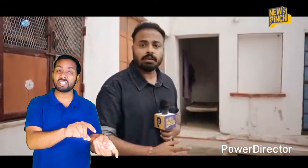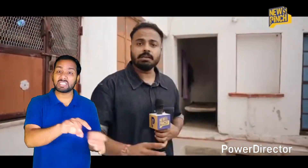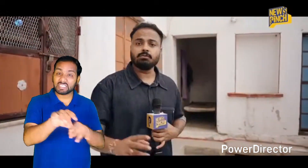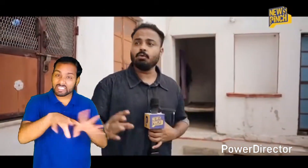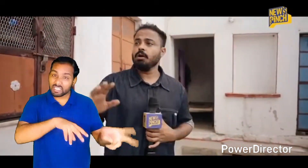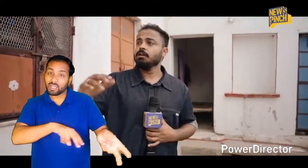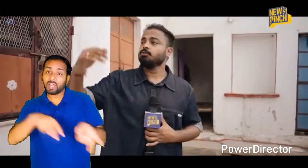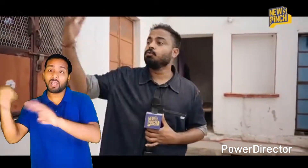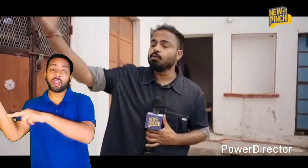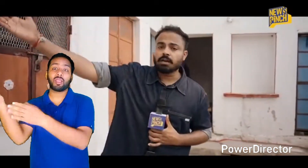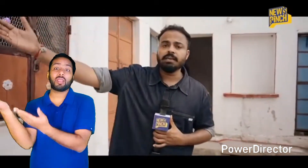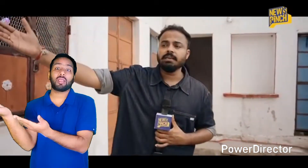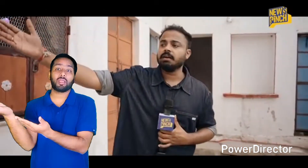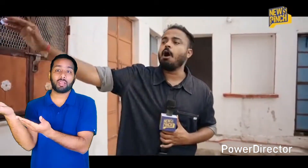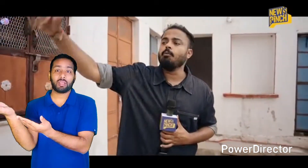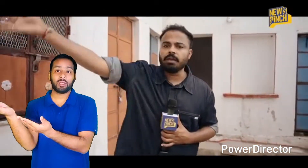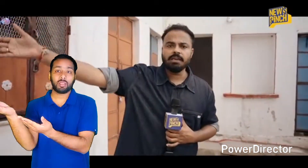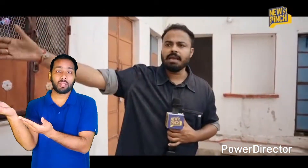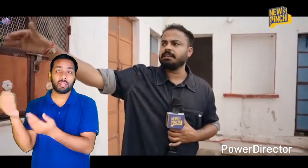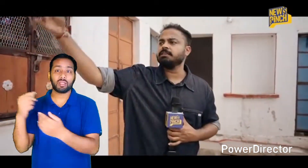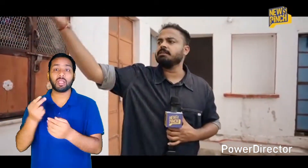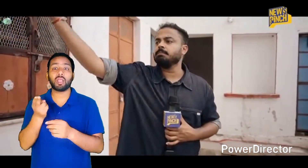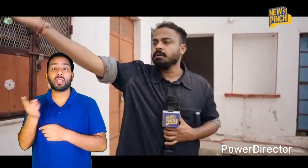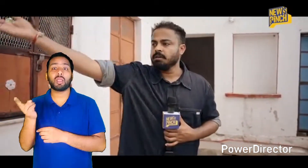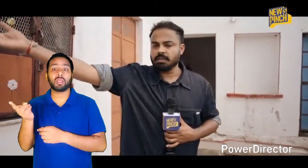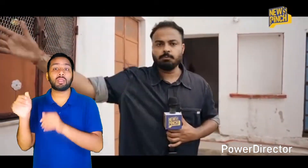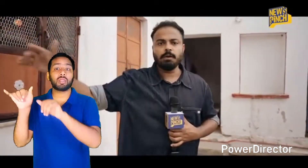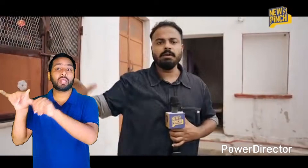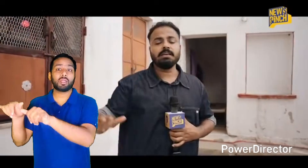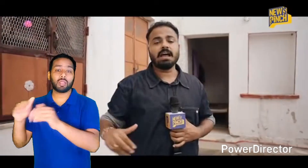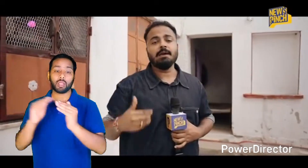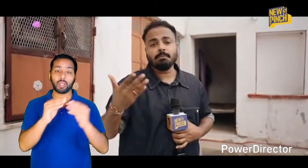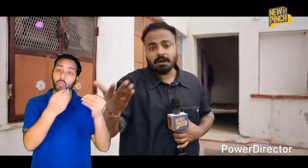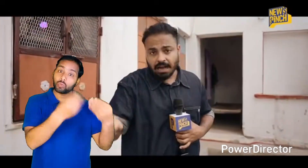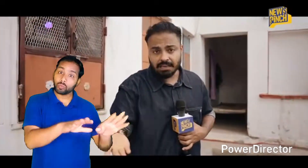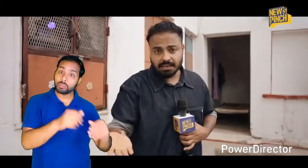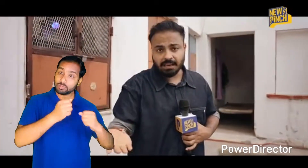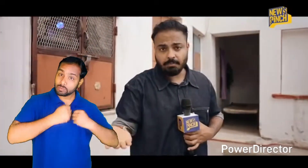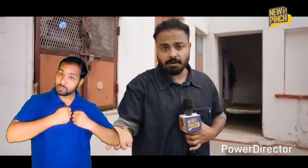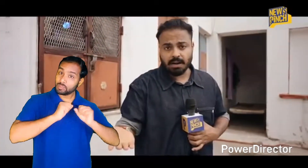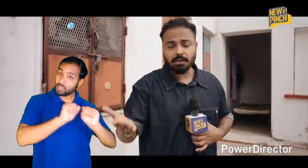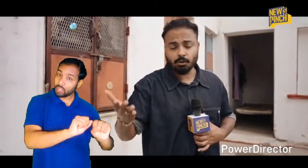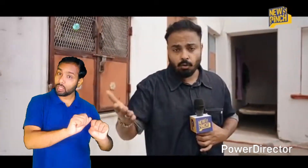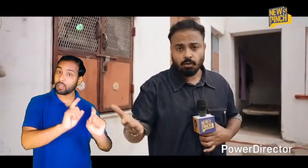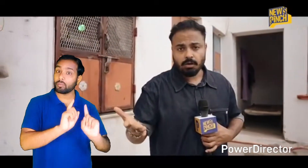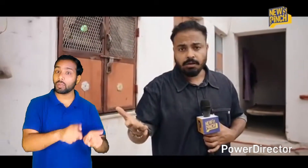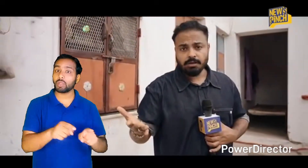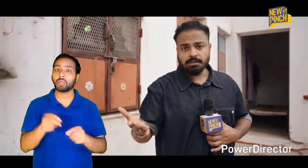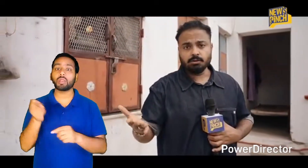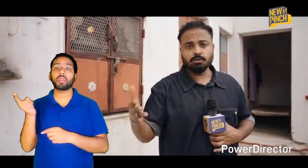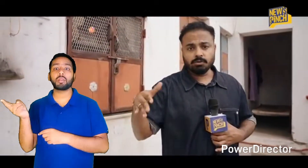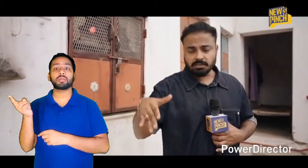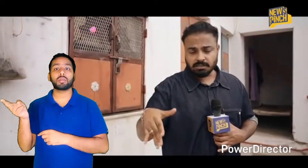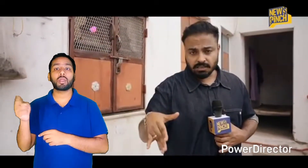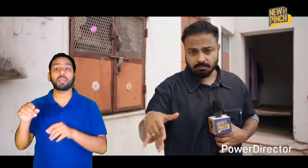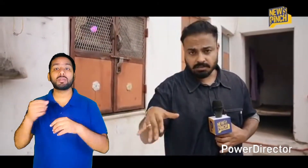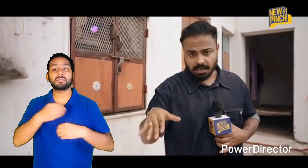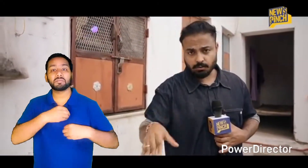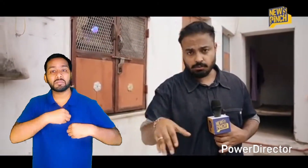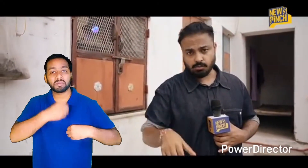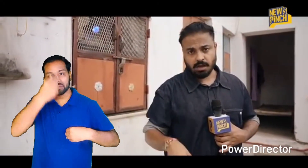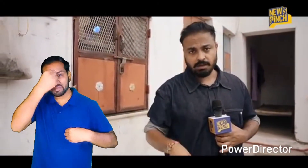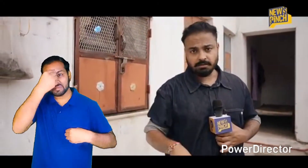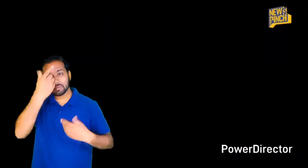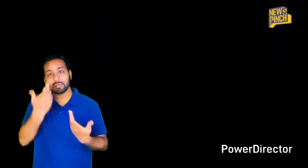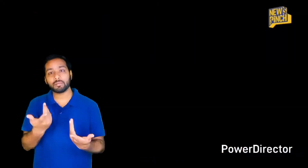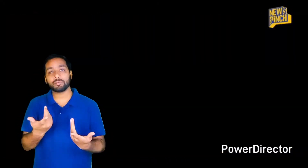घर छोड़ के इनको दूर कहीं गांव में ही या किसी कस्बे में किराए पे मकान लेके रहना पड़ रहा है। क्यों? क्योंकि उनकी जिंदगी में जहर